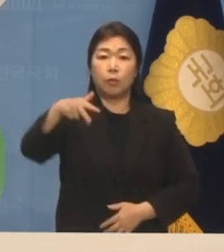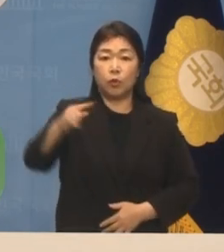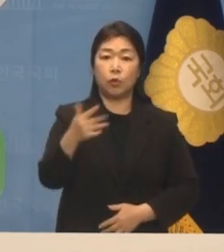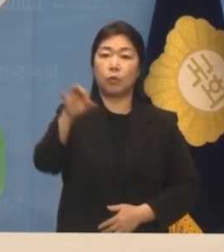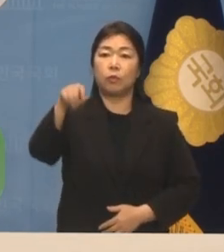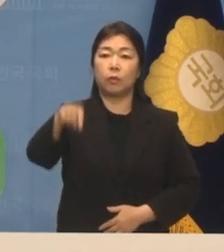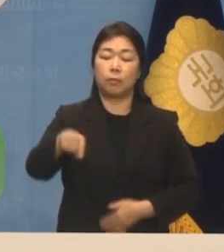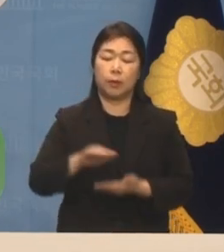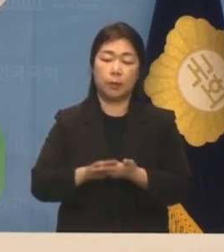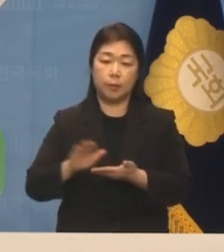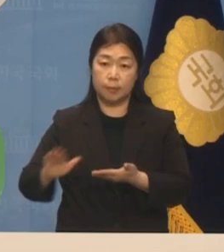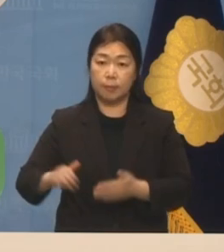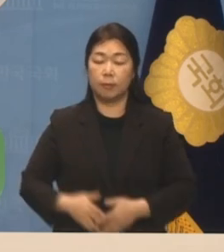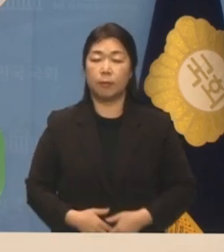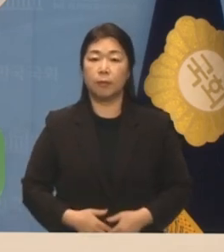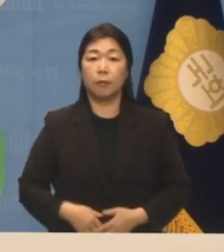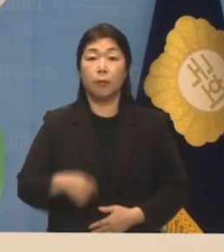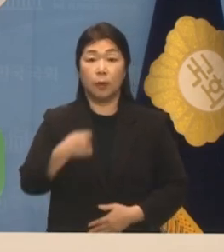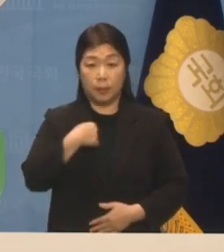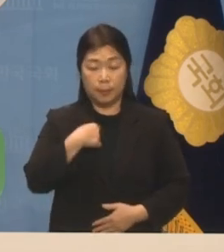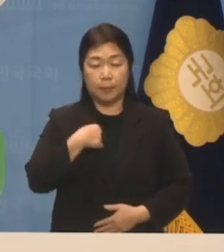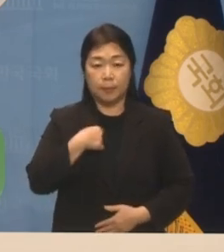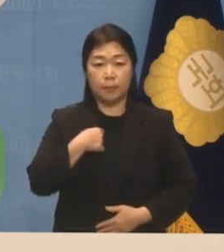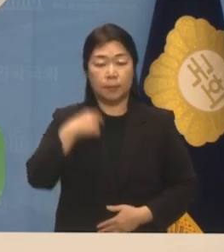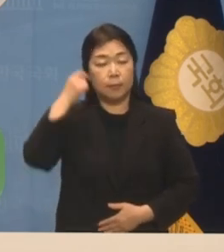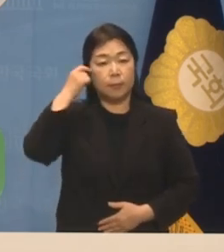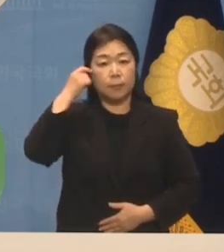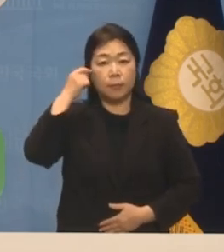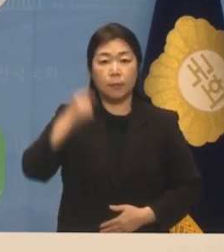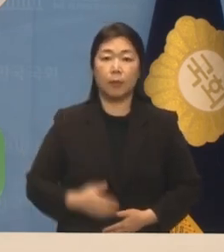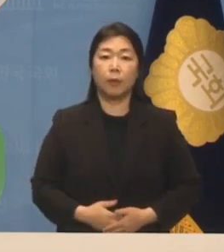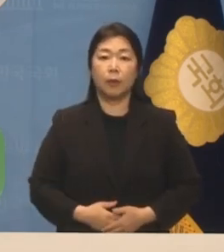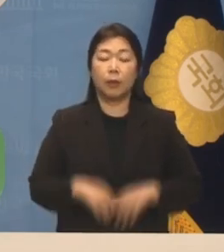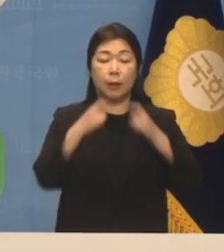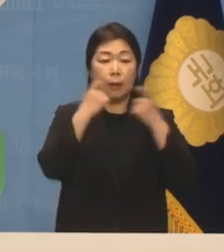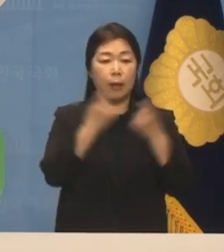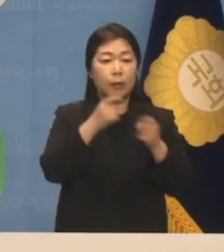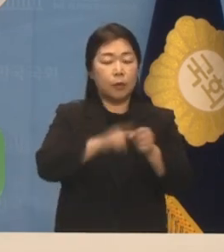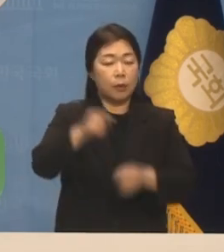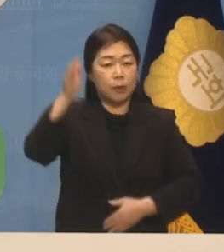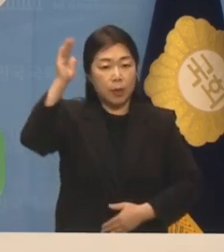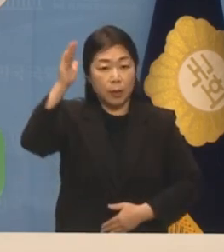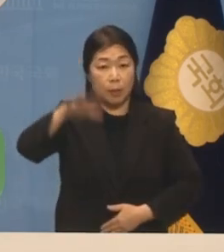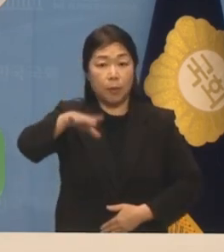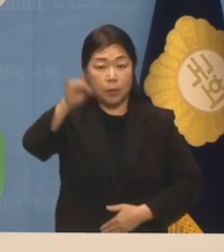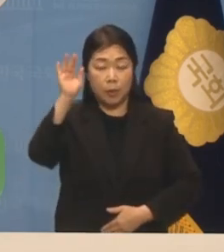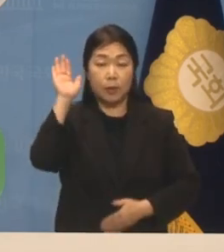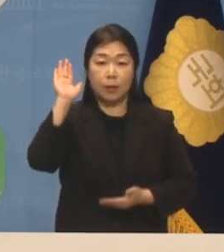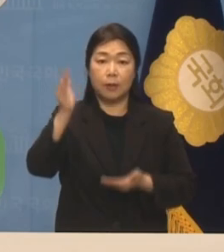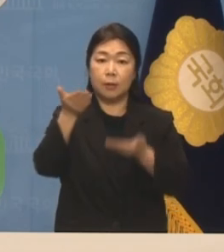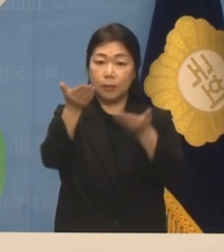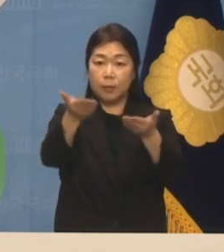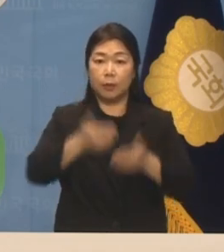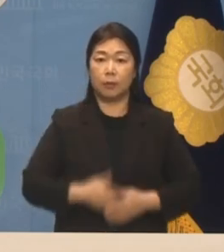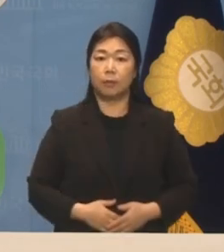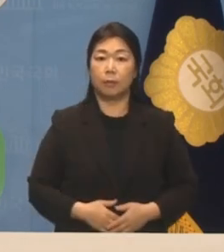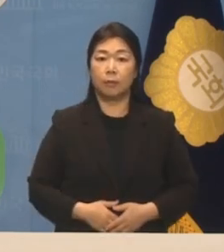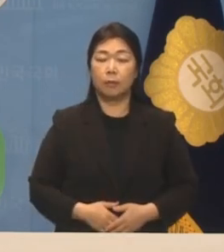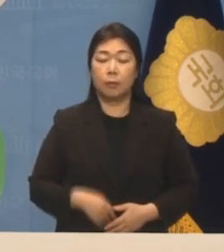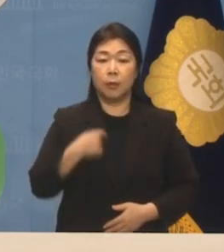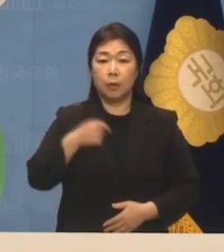사는 세상을 사랑하는 하나의 방식입니다. 개인적인 이야기로 시작해볼까 합니다.